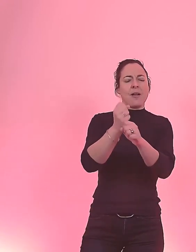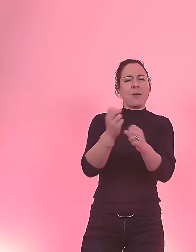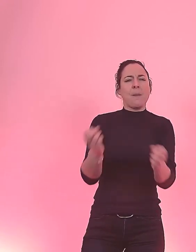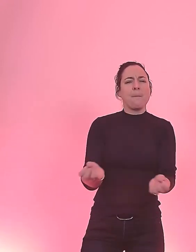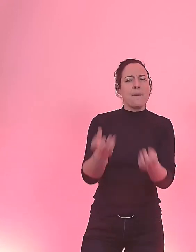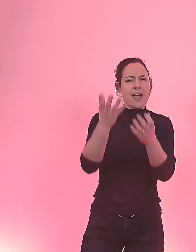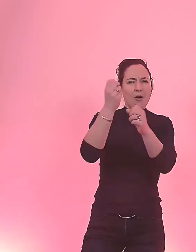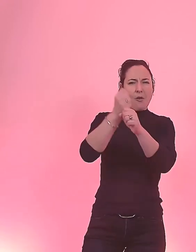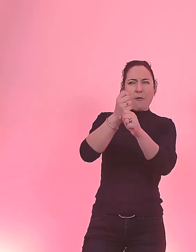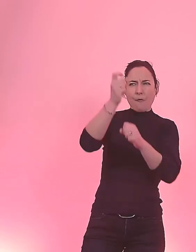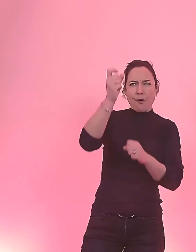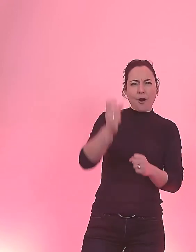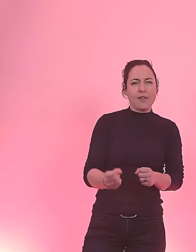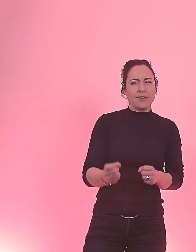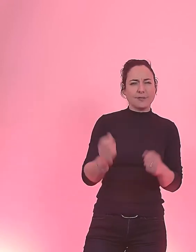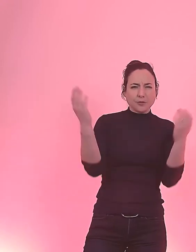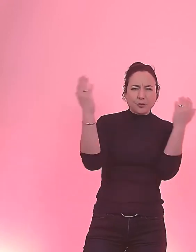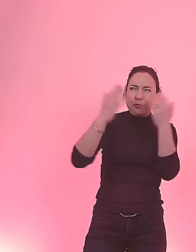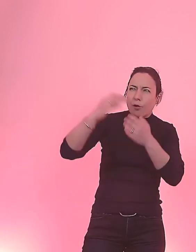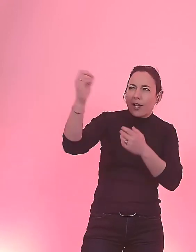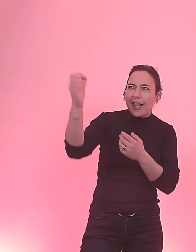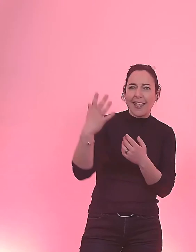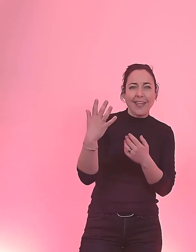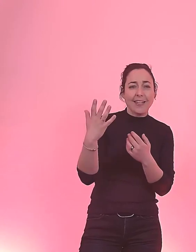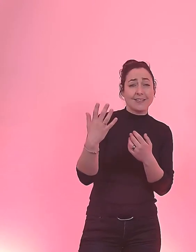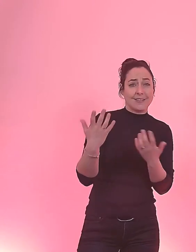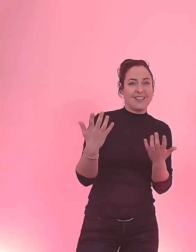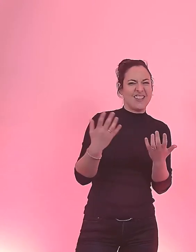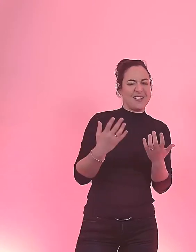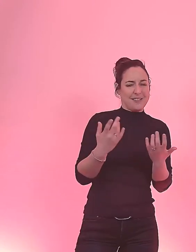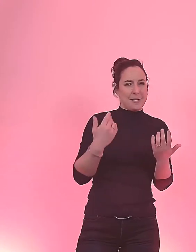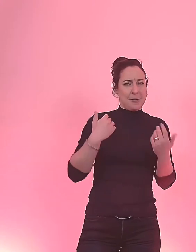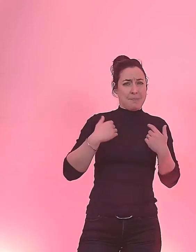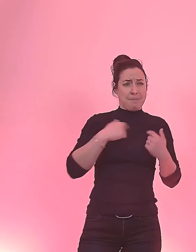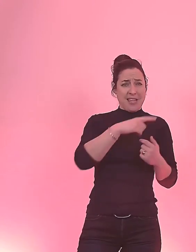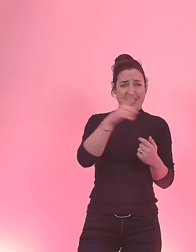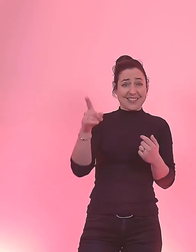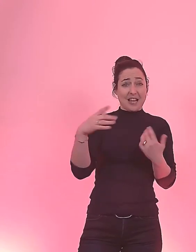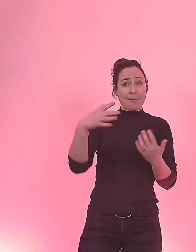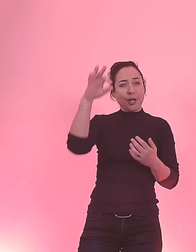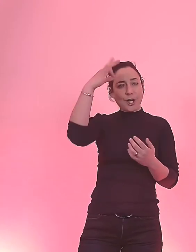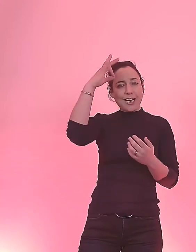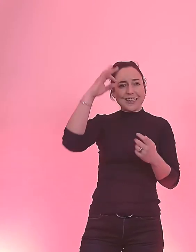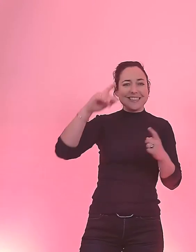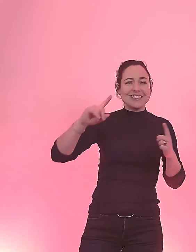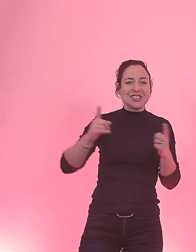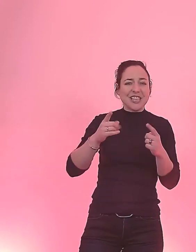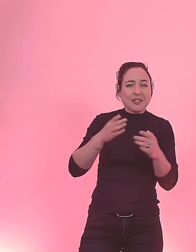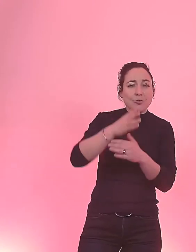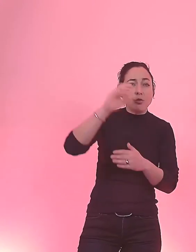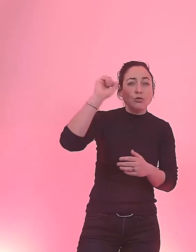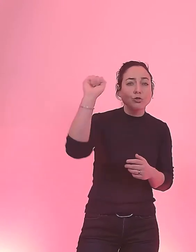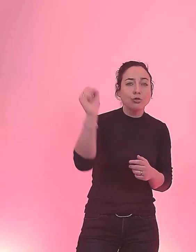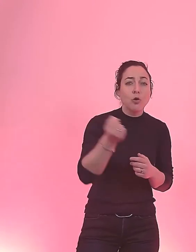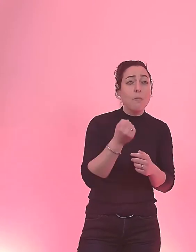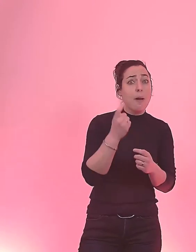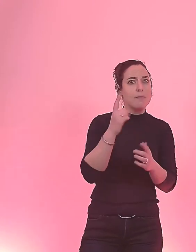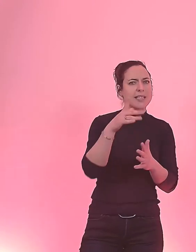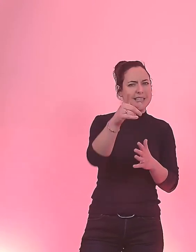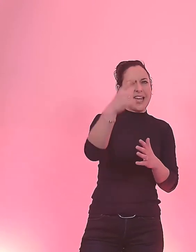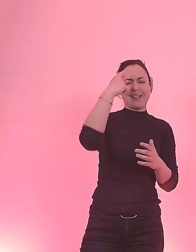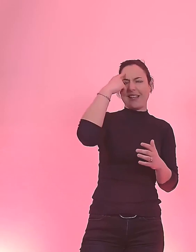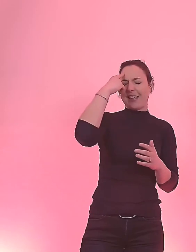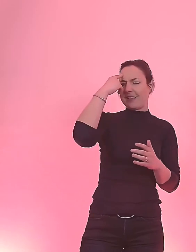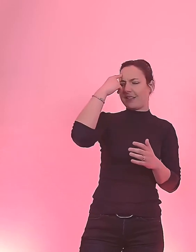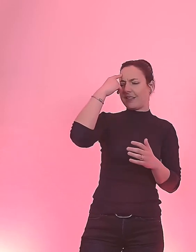darkness ja dan zijn er een aantal mensen die dat lied hebben leren zingen door de stormen heen maar misschien denk jij wel hoe hey meke ik